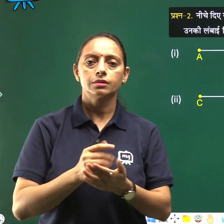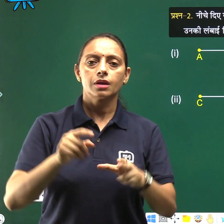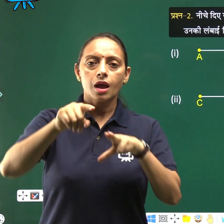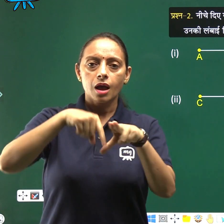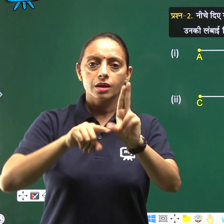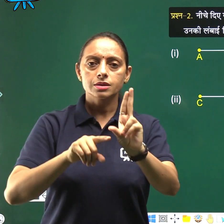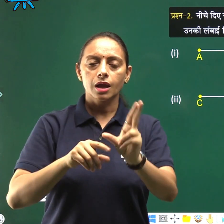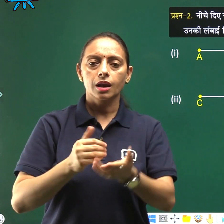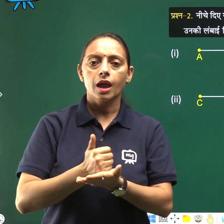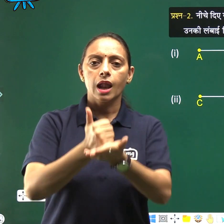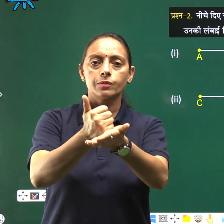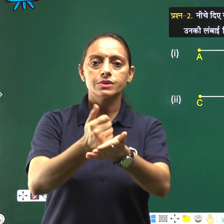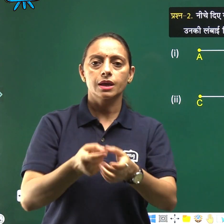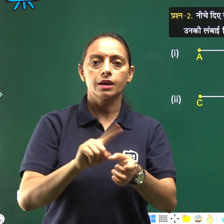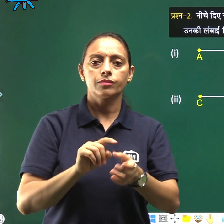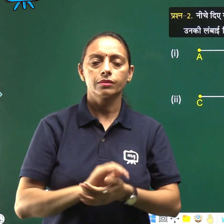की सहायता से